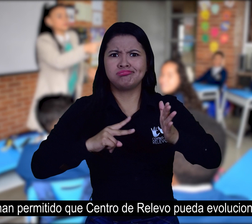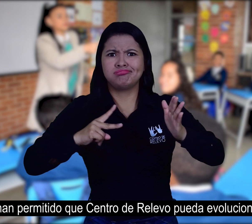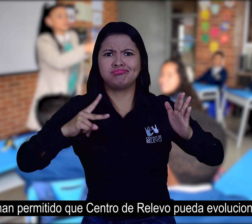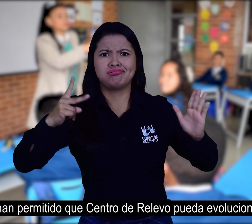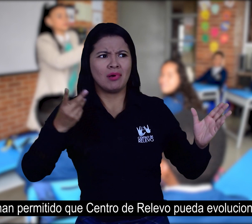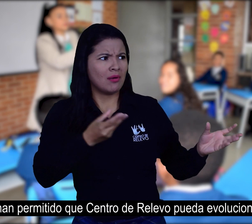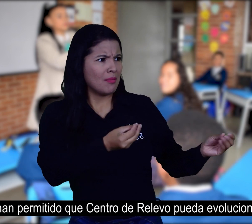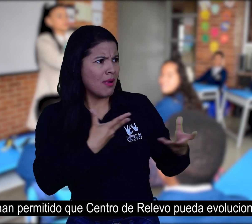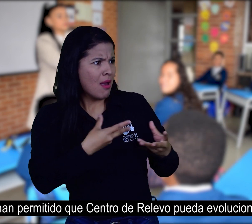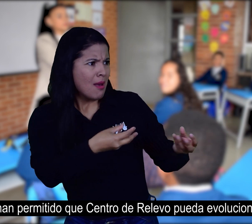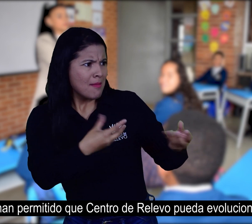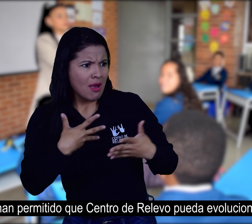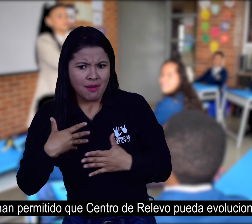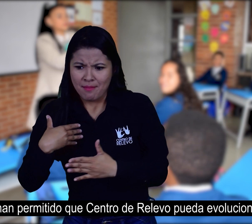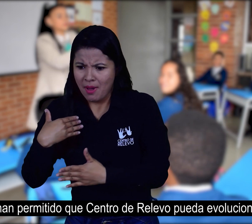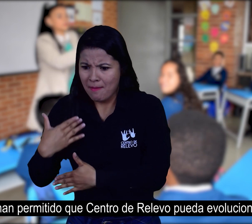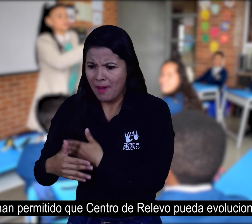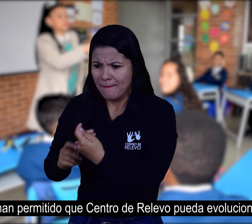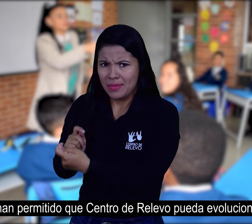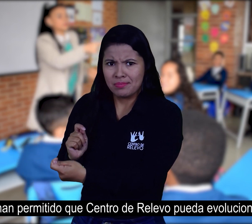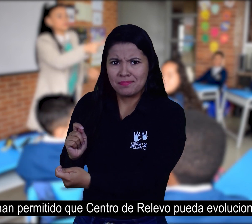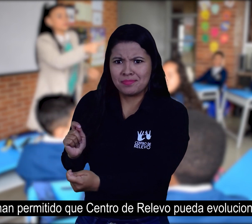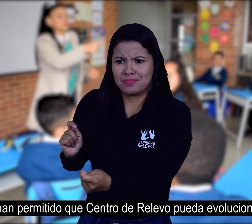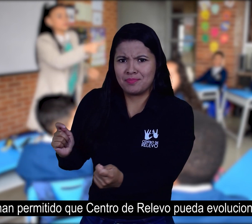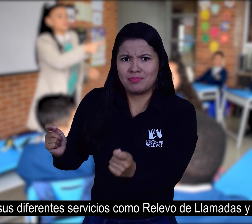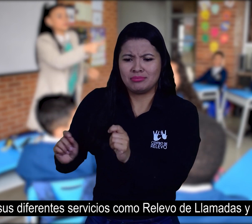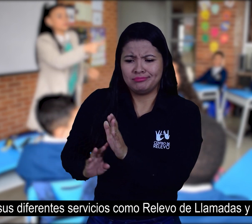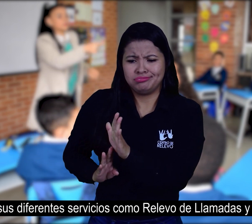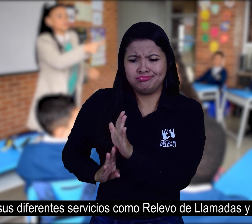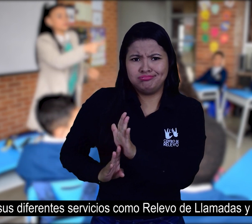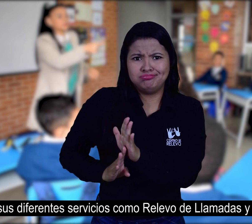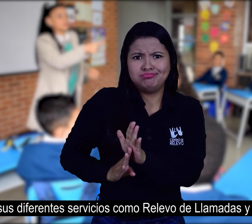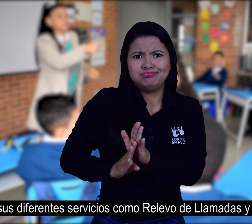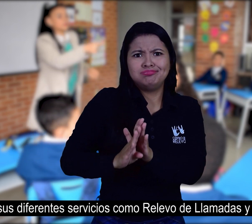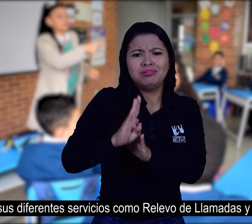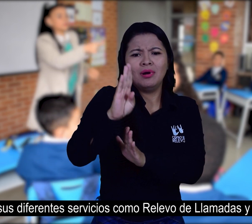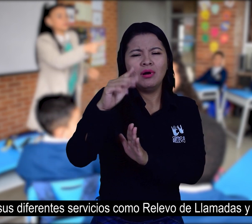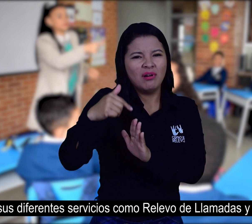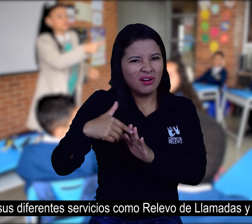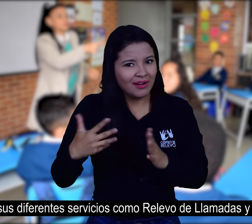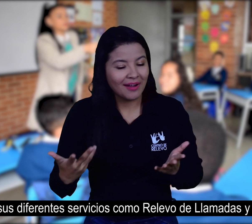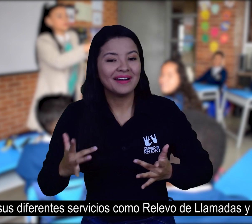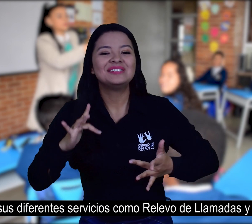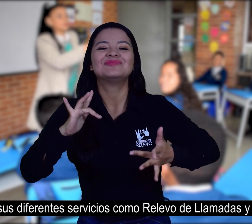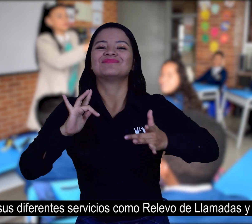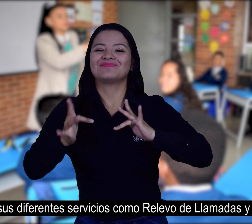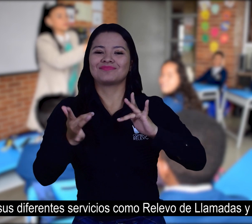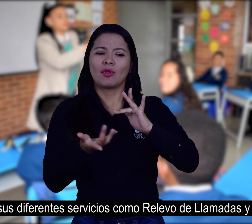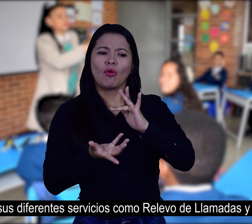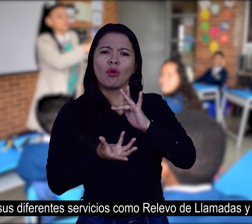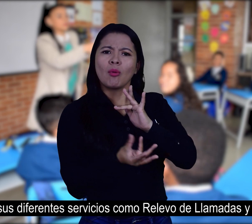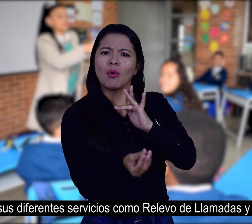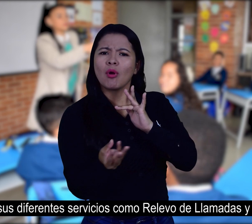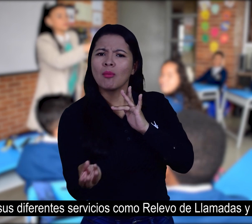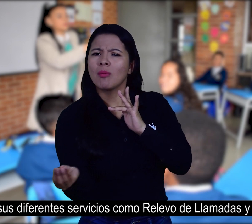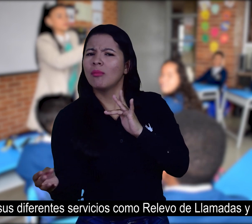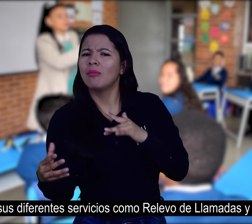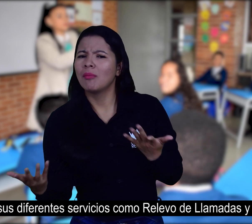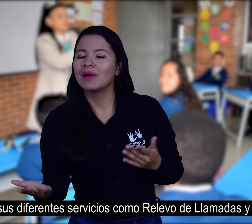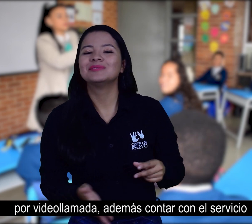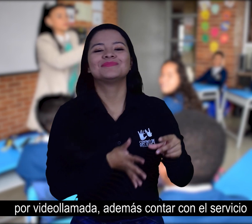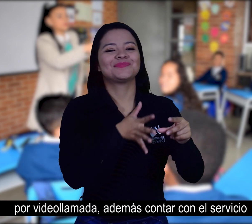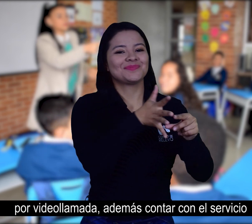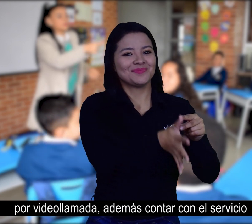han permitido que Centro de Relevo pueda evolucionar en sus diferentes servicios, como Relevo de Llamadas